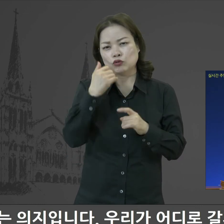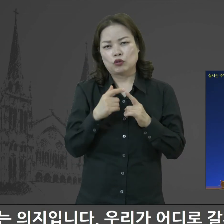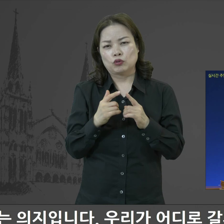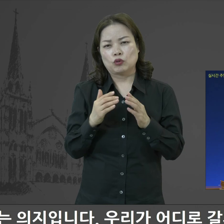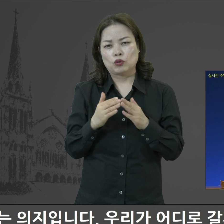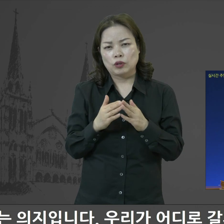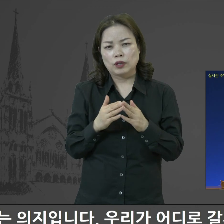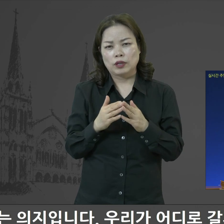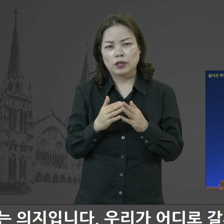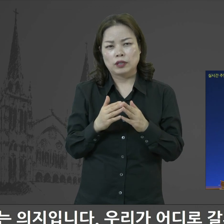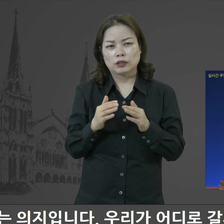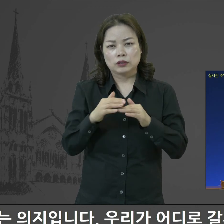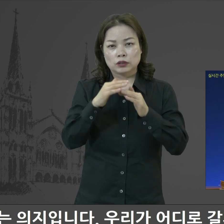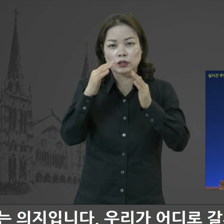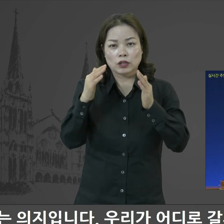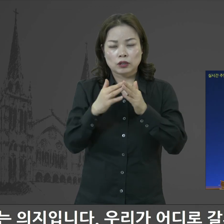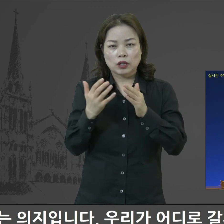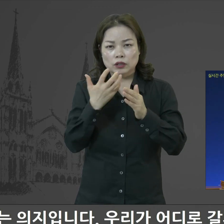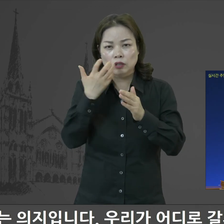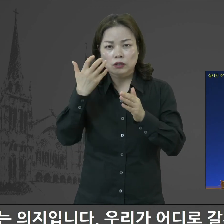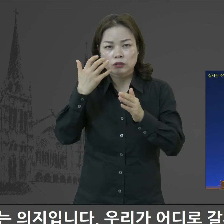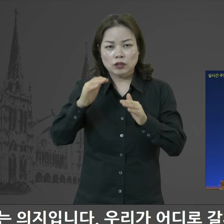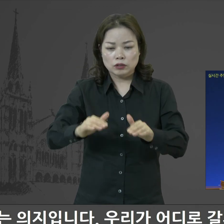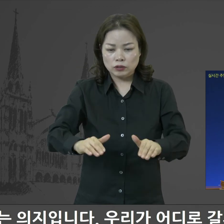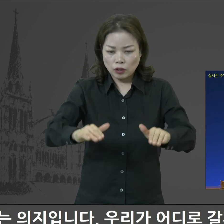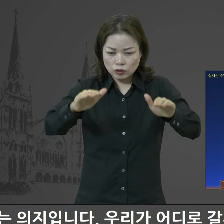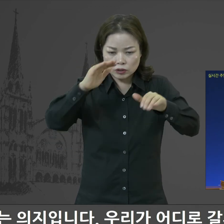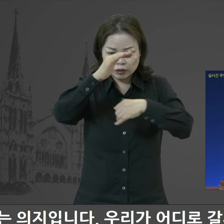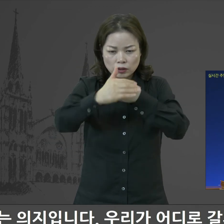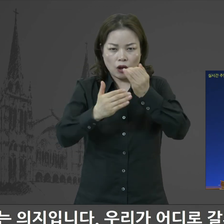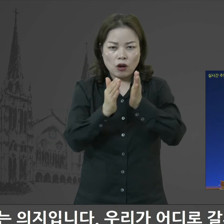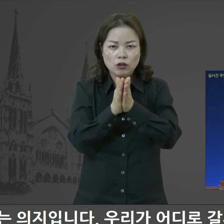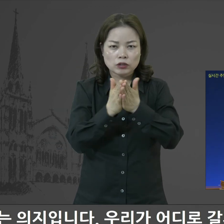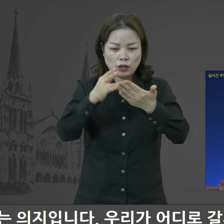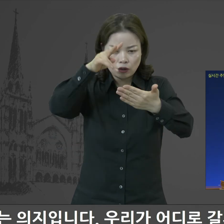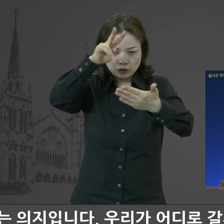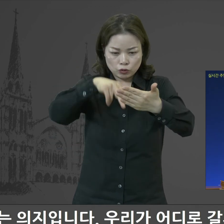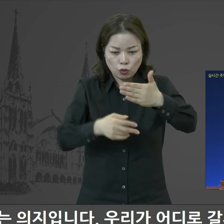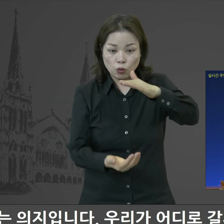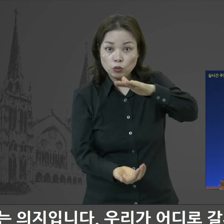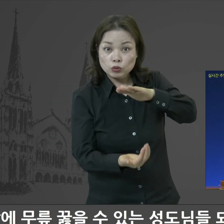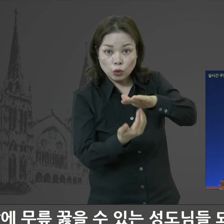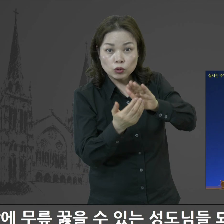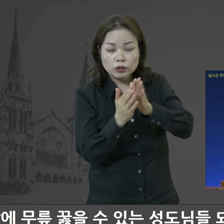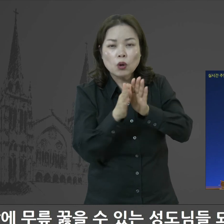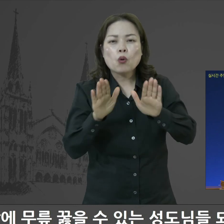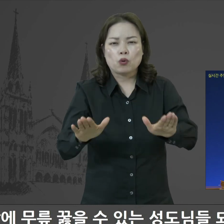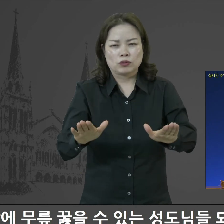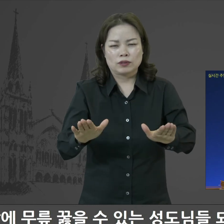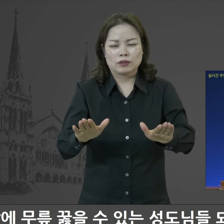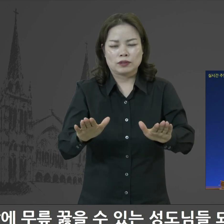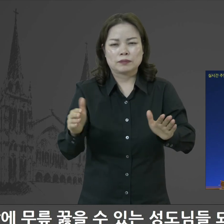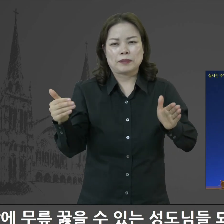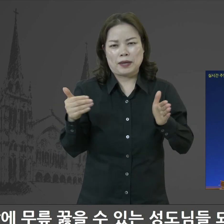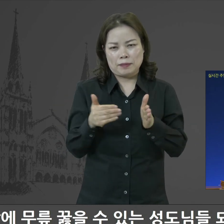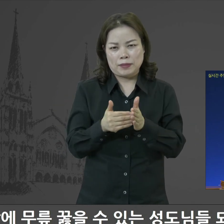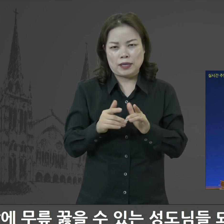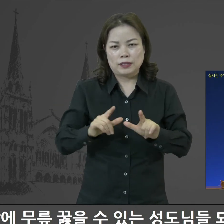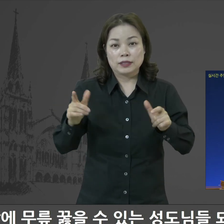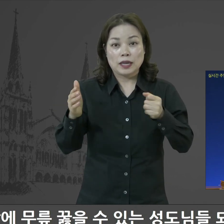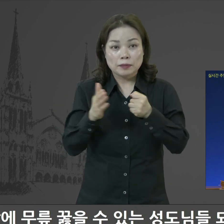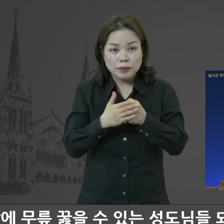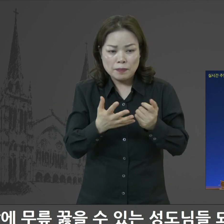충현교회가 전교인 영적 성장을 위한 성경 통독을 시작합니다. 오늘까지 마감일이죠.